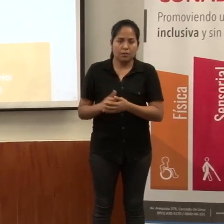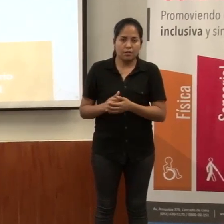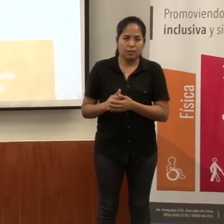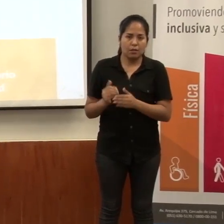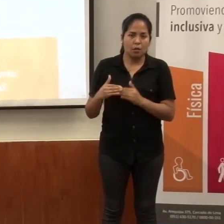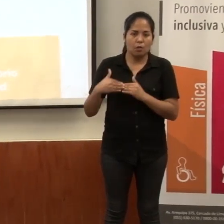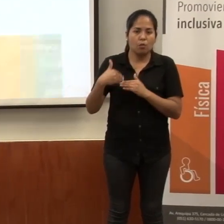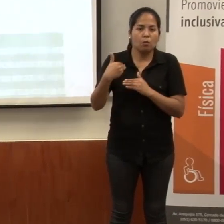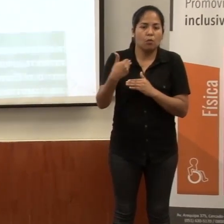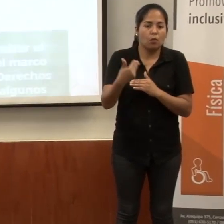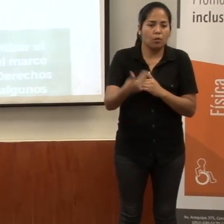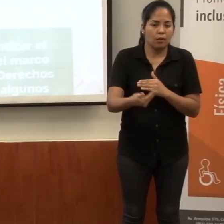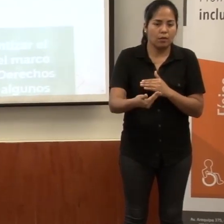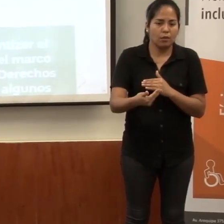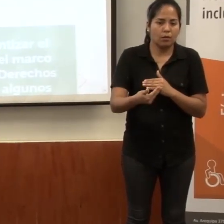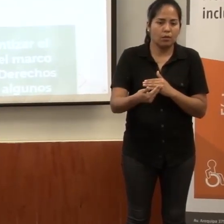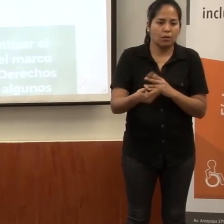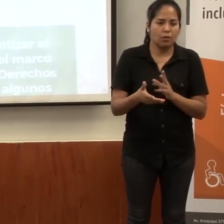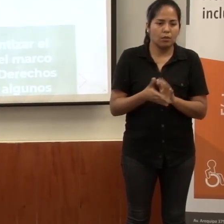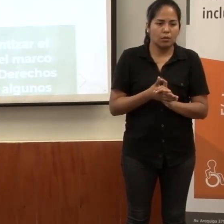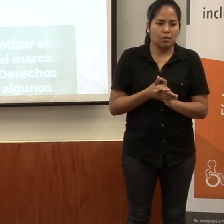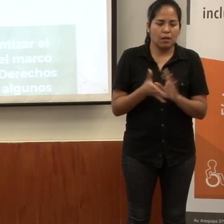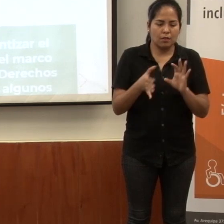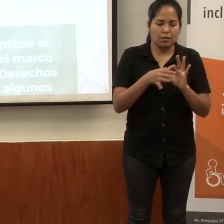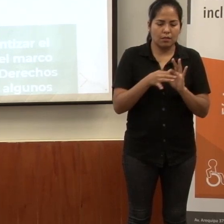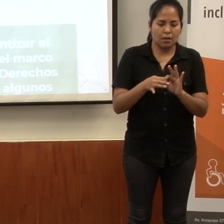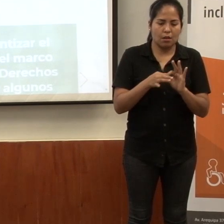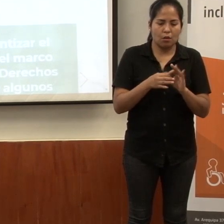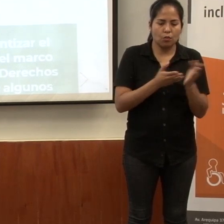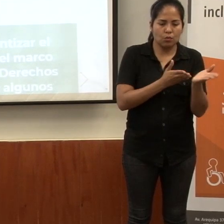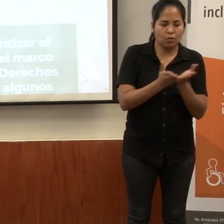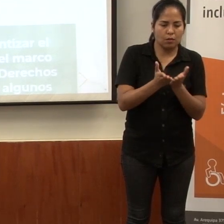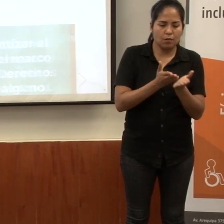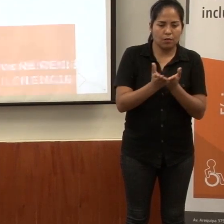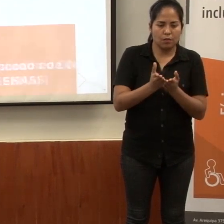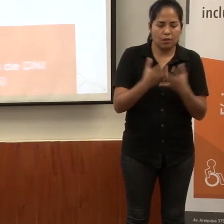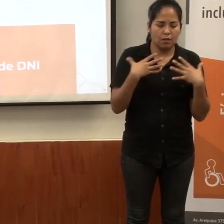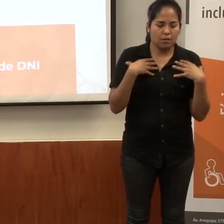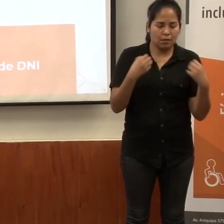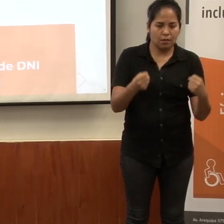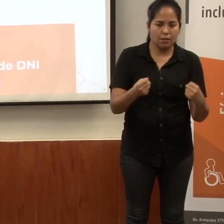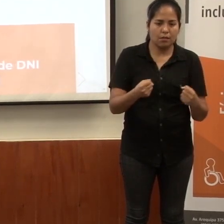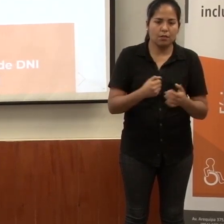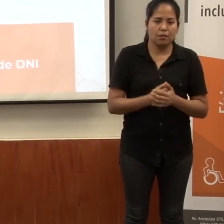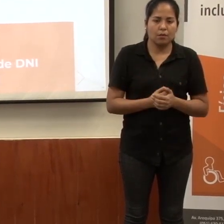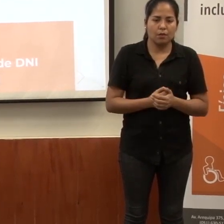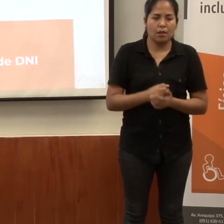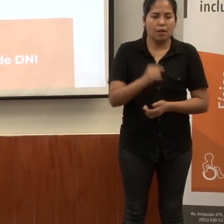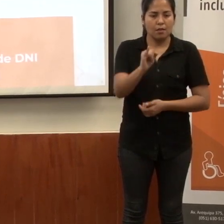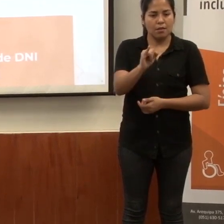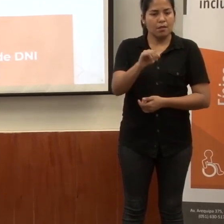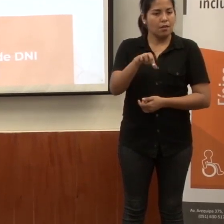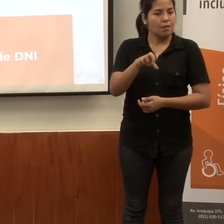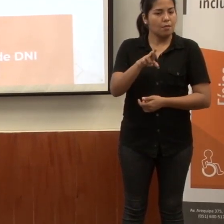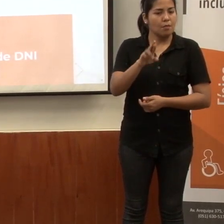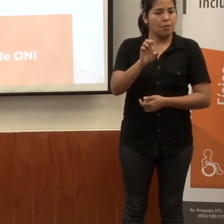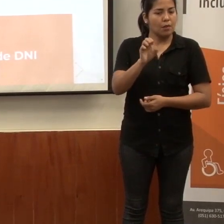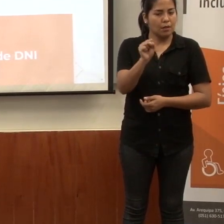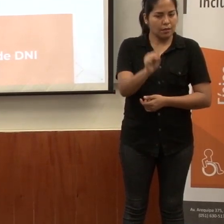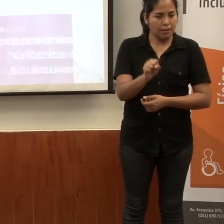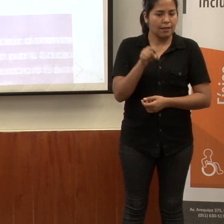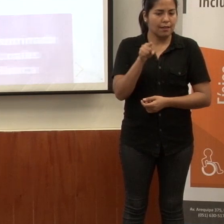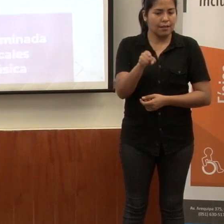que tener asignada una IPRES, o sea, un servicio de salud. ¿Por qué? Porque es la IPRES la que